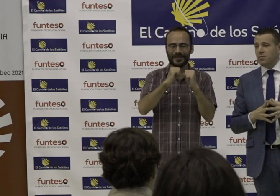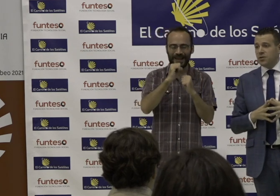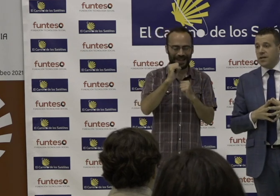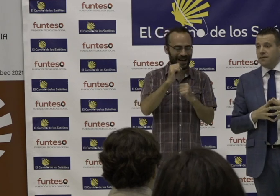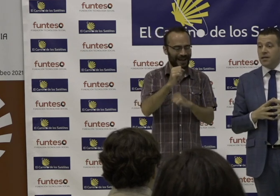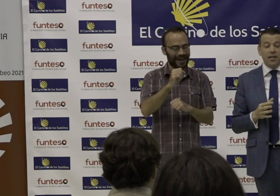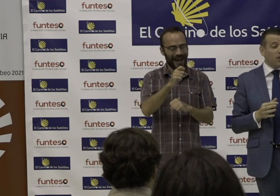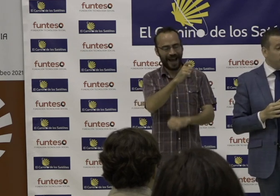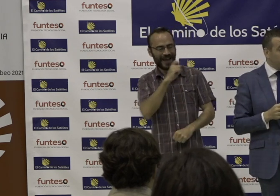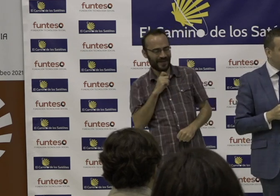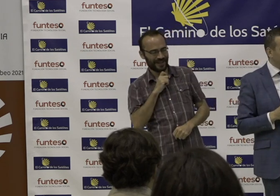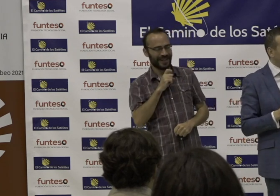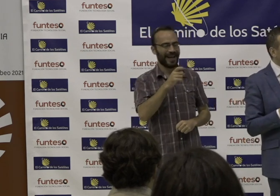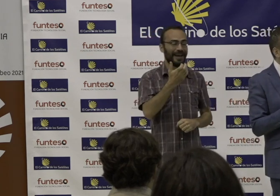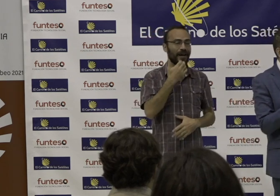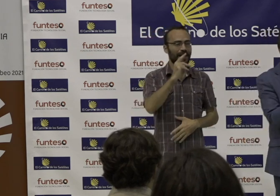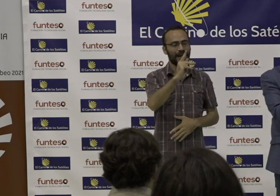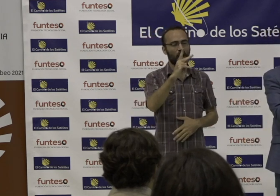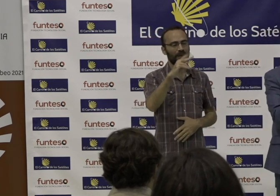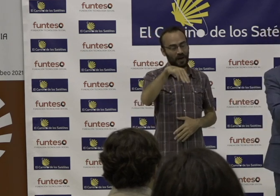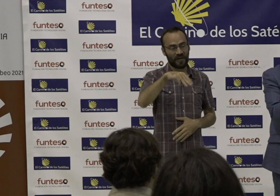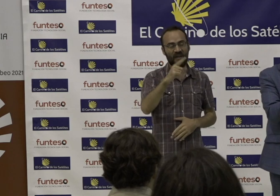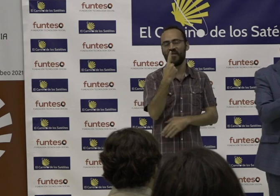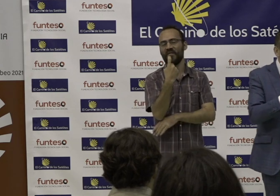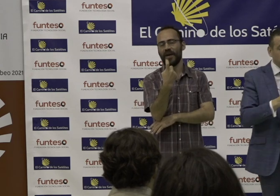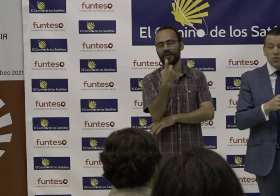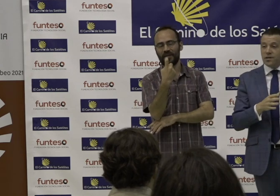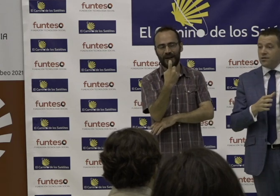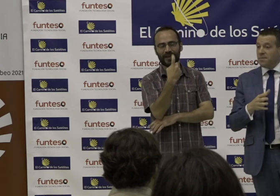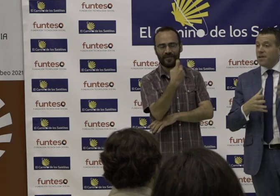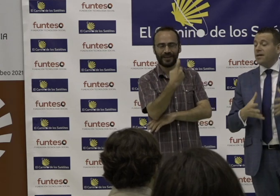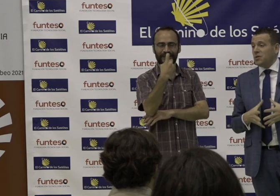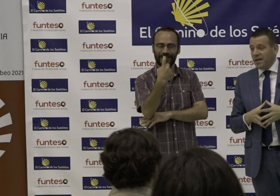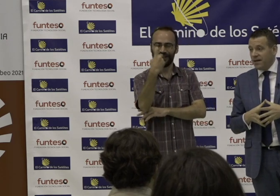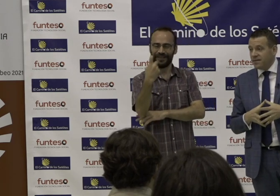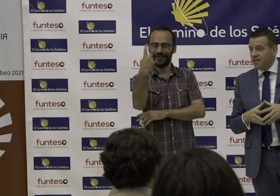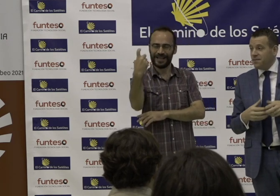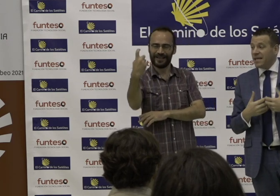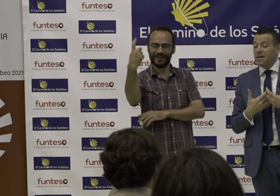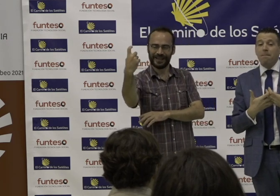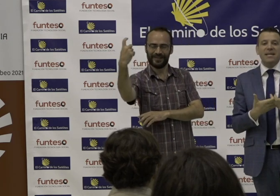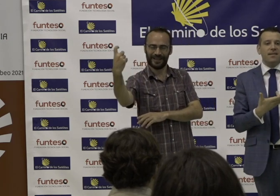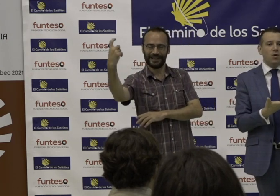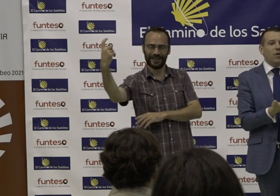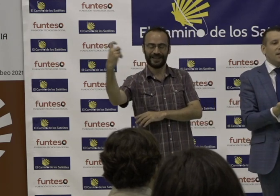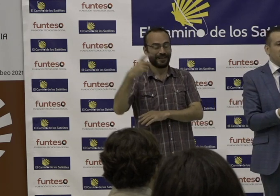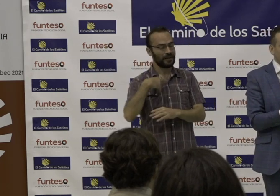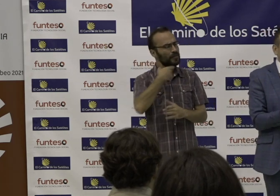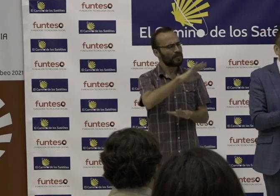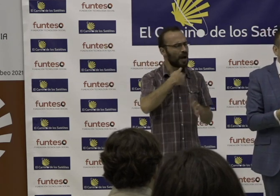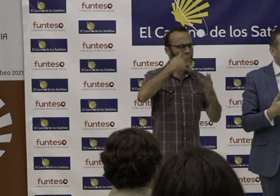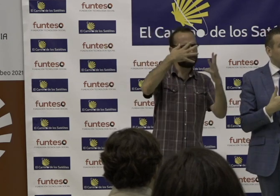Santiago de Compostela. Y lo que veía eran piedrecitas pequeñitas y en una ocasión empecé a contarlas y vi que había más de